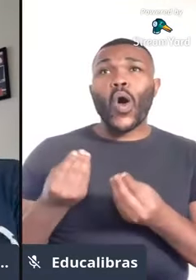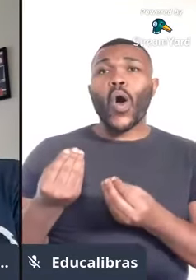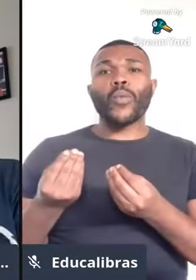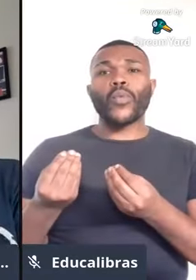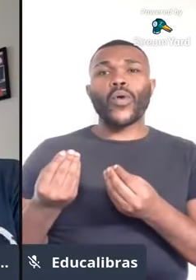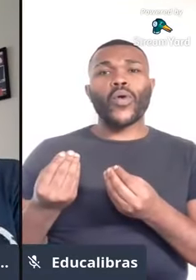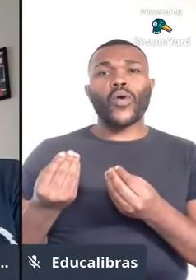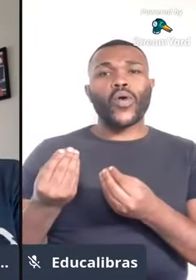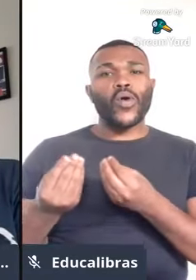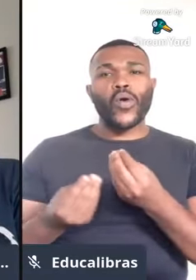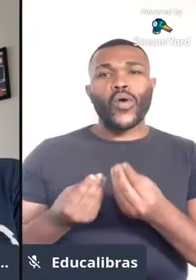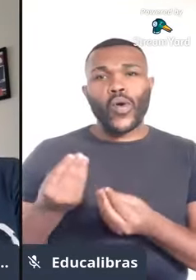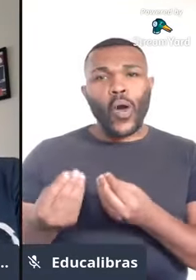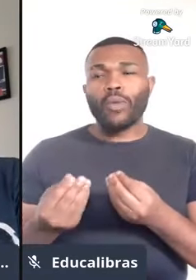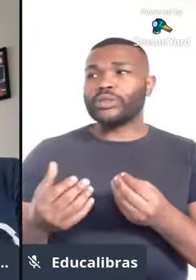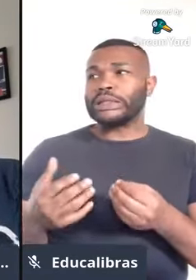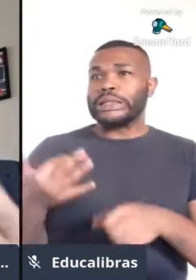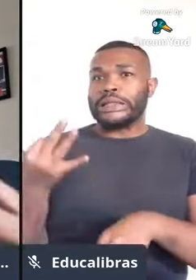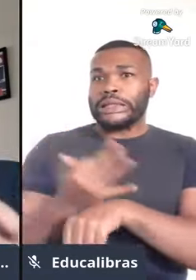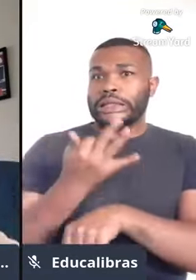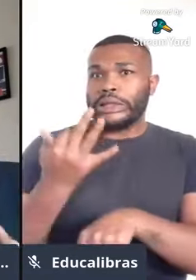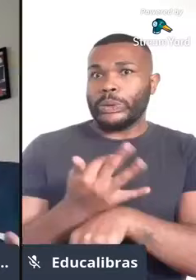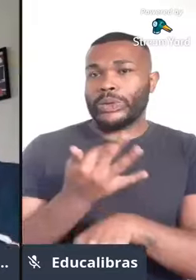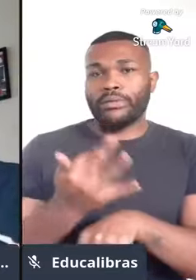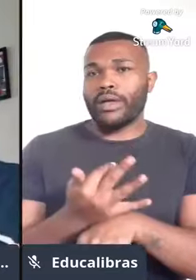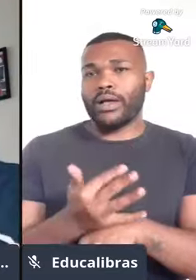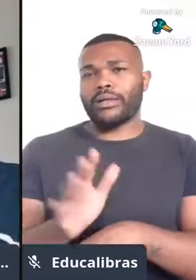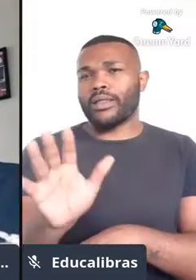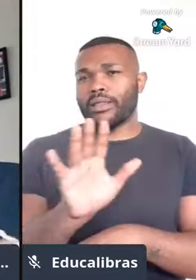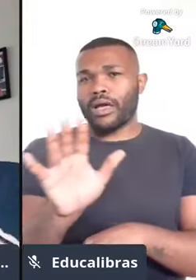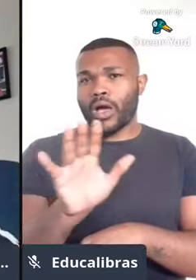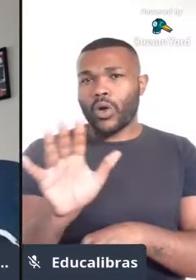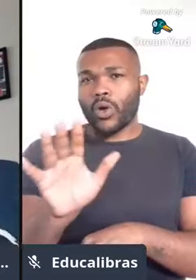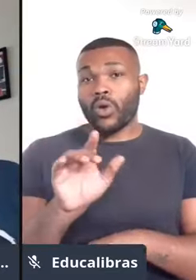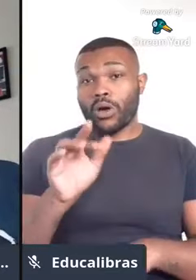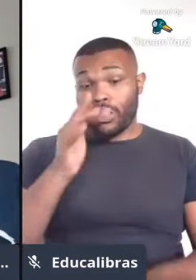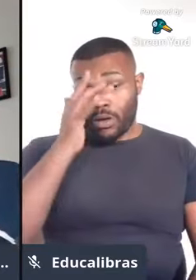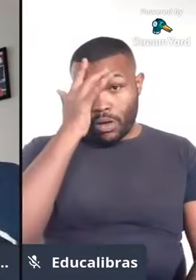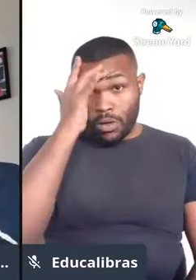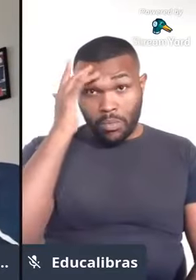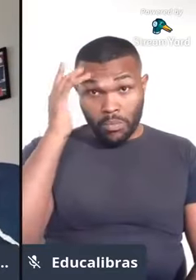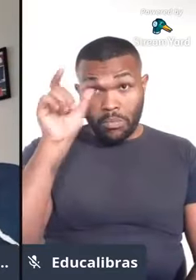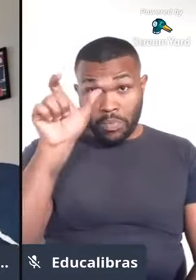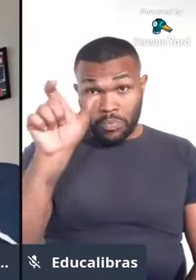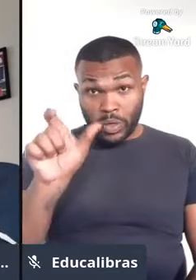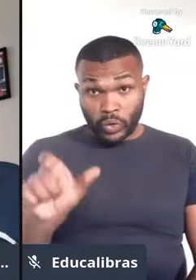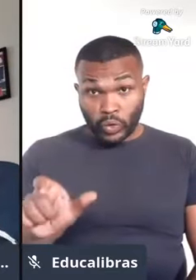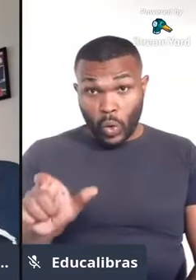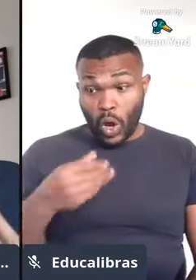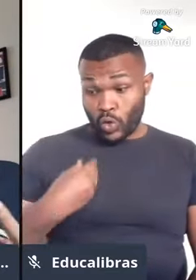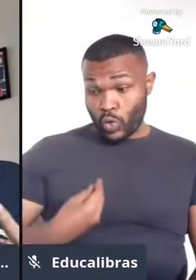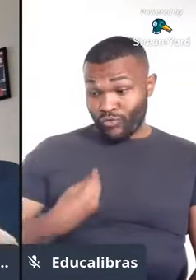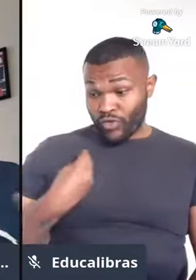como enfrentar tudo isso. É você, aquela pessoa que está lá do outro lado, que ela não convive com